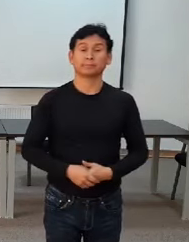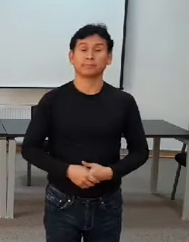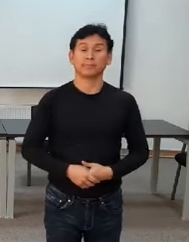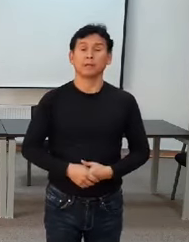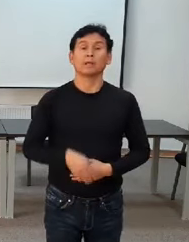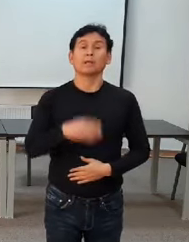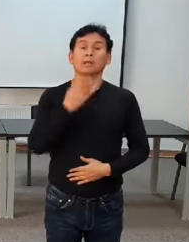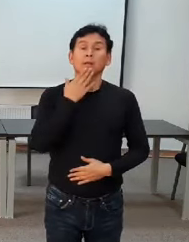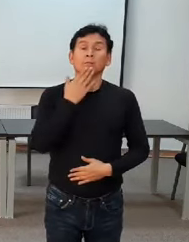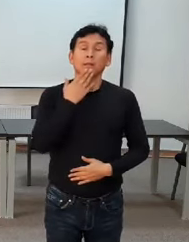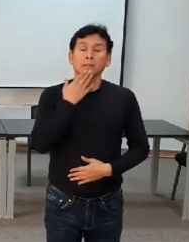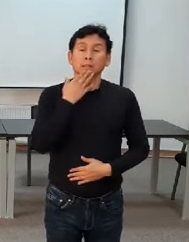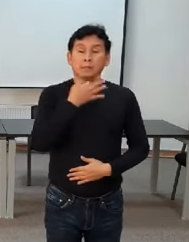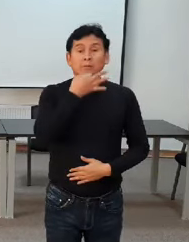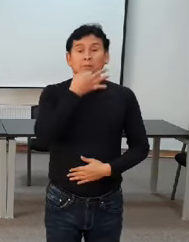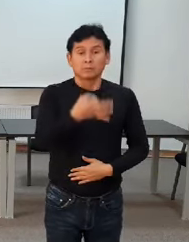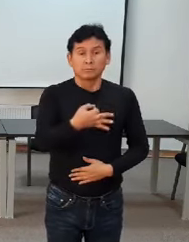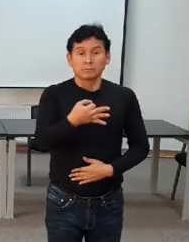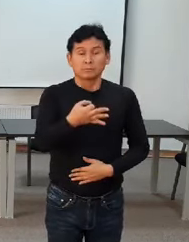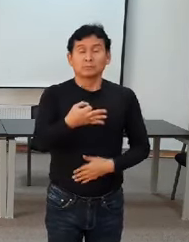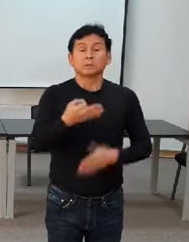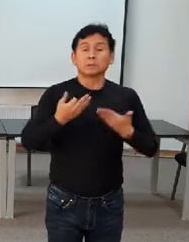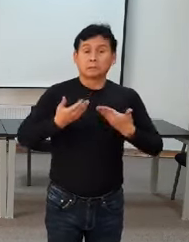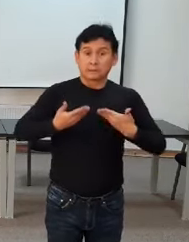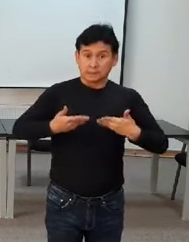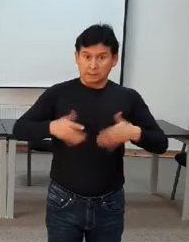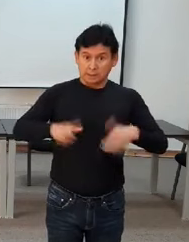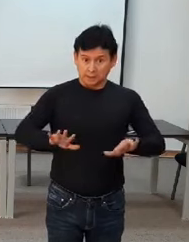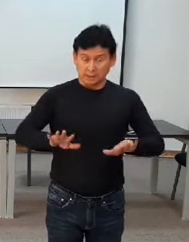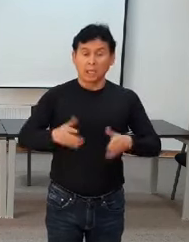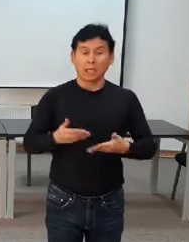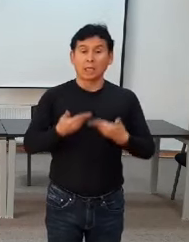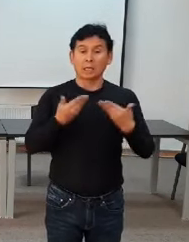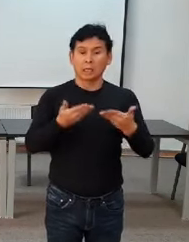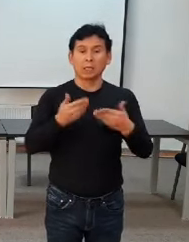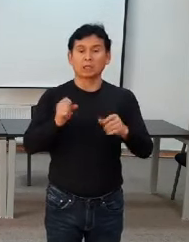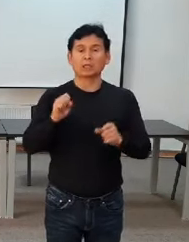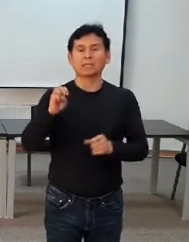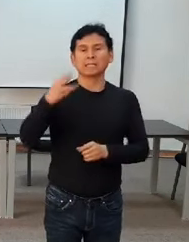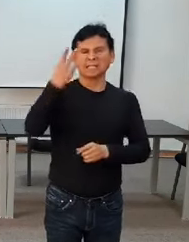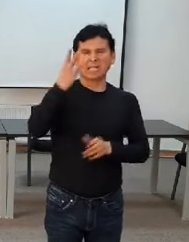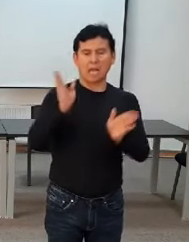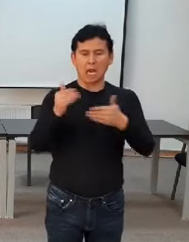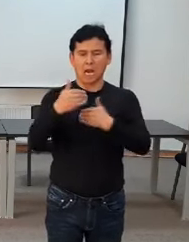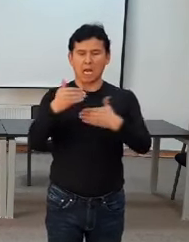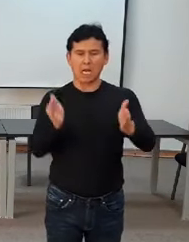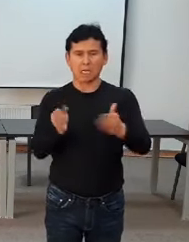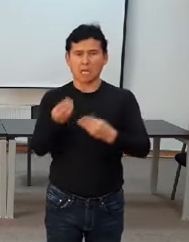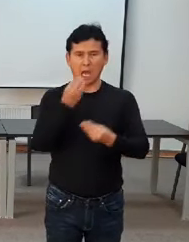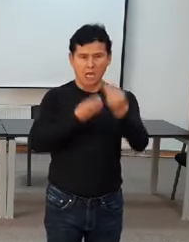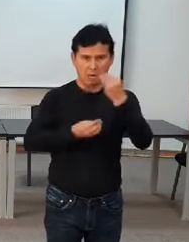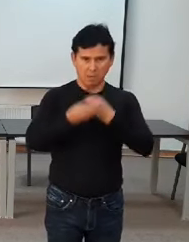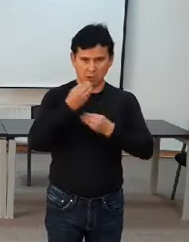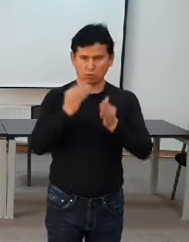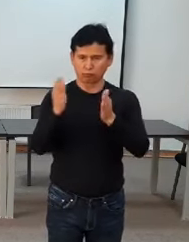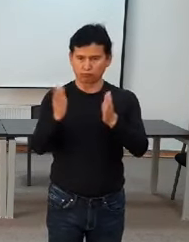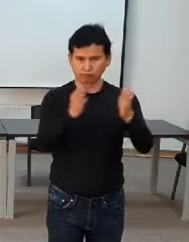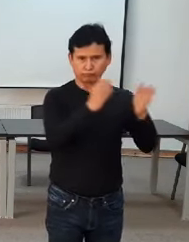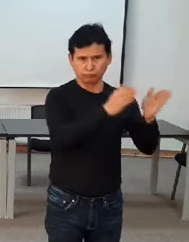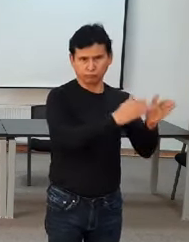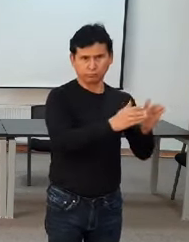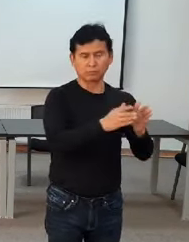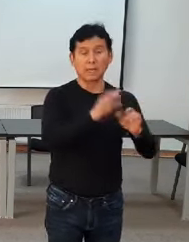y también destacar que ya se está entregando la tercera canasta de alimentación de Junaep, para lo cual la